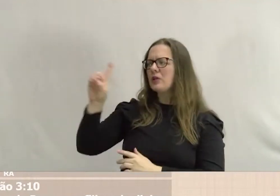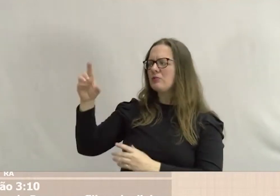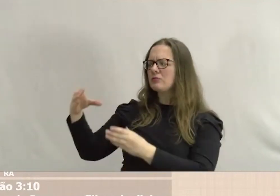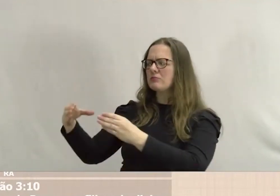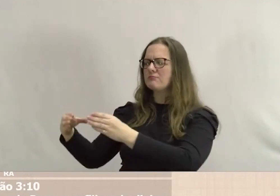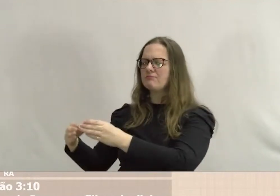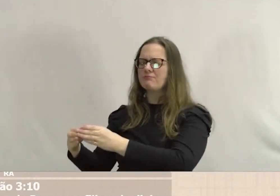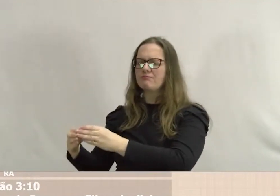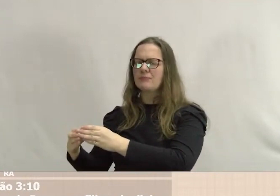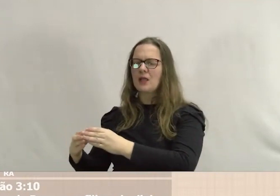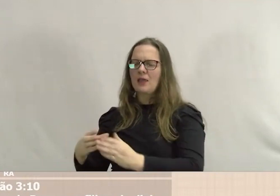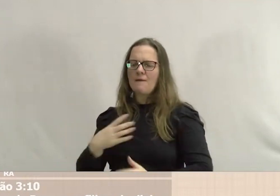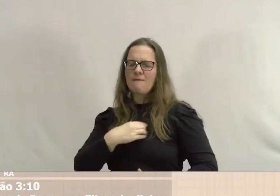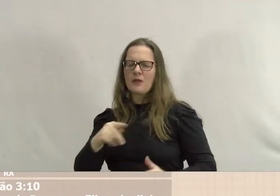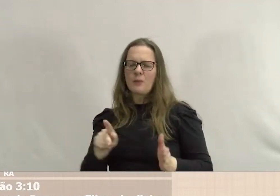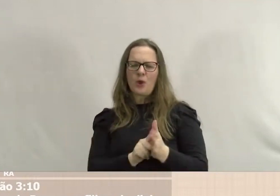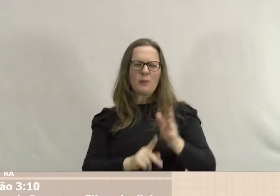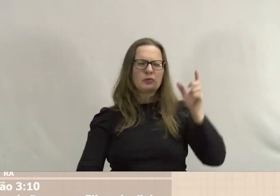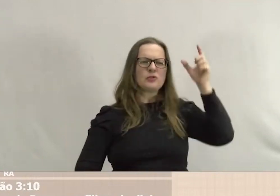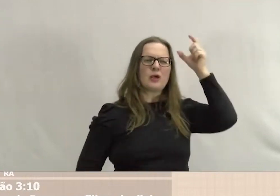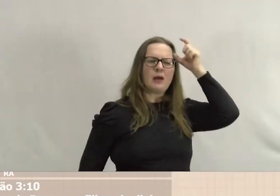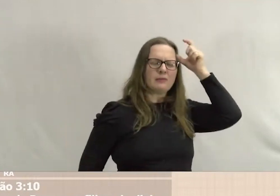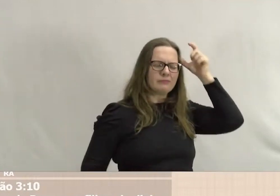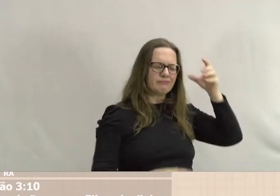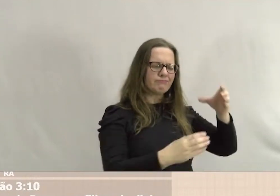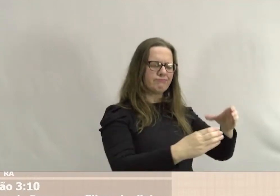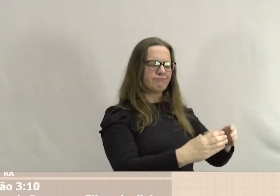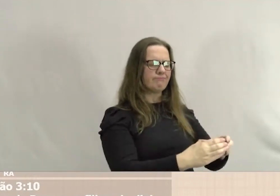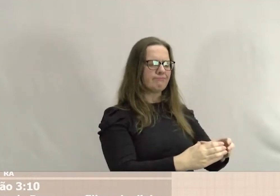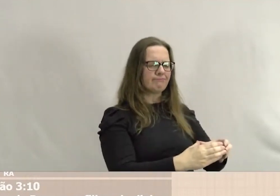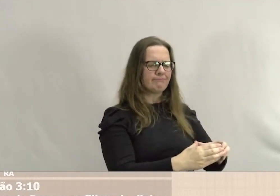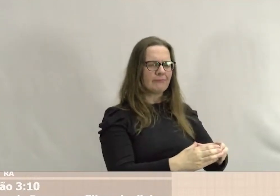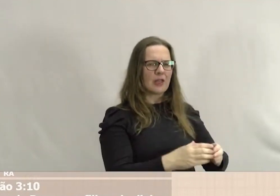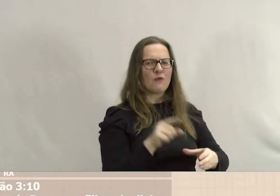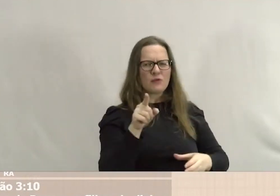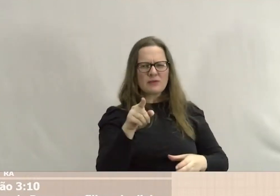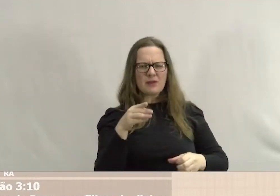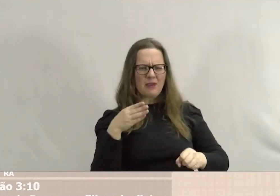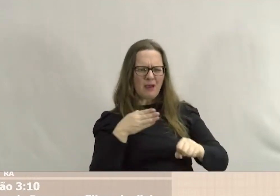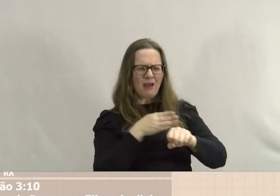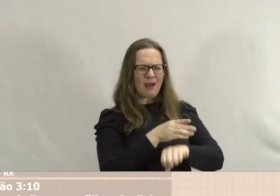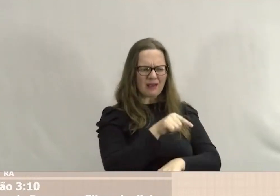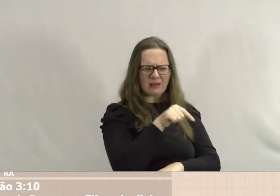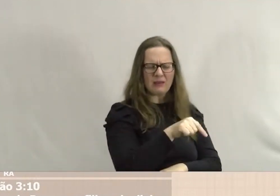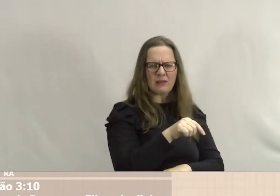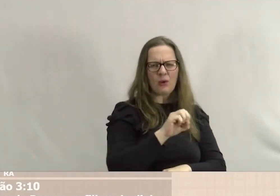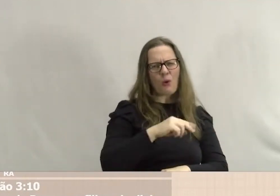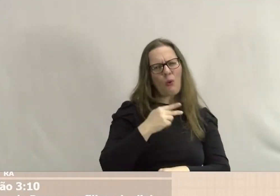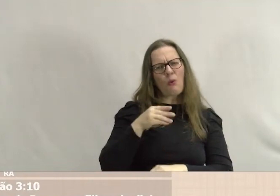terceiro lugar. Ou você está numa esfera, ou você está na outra esfera.